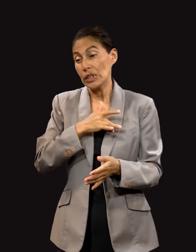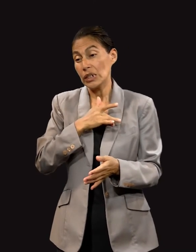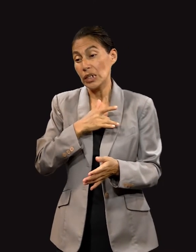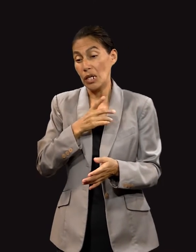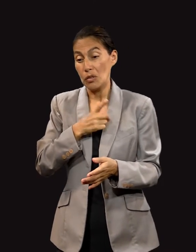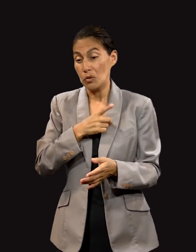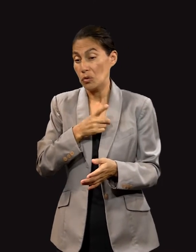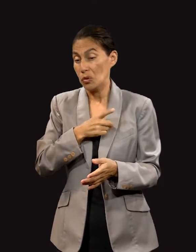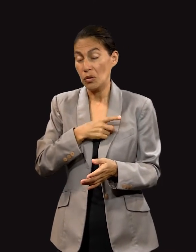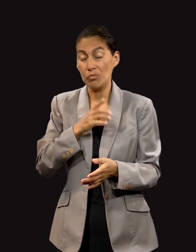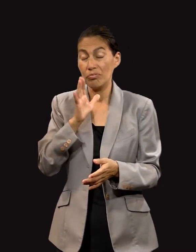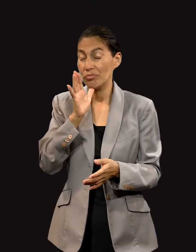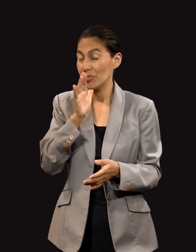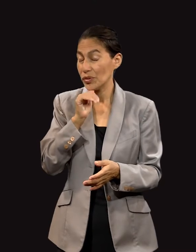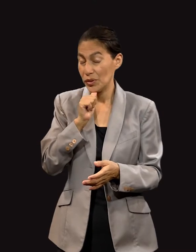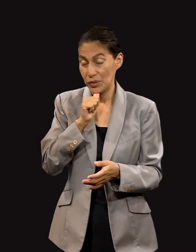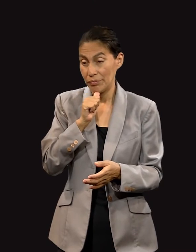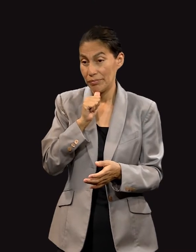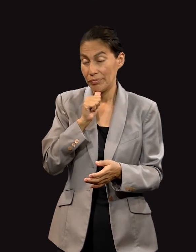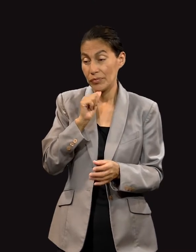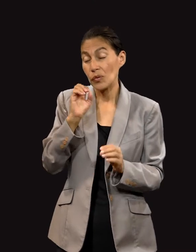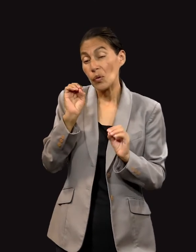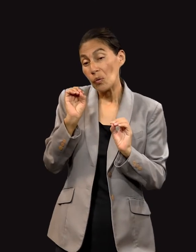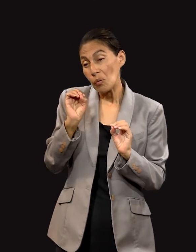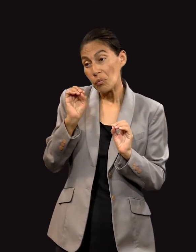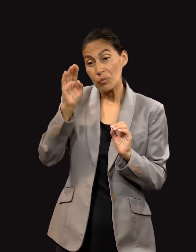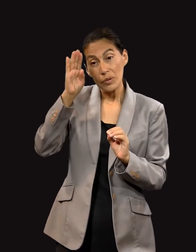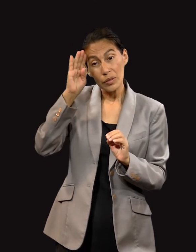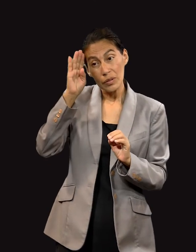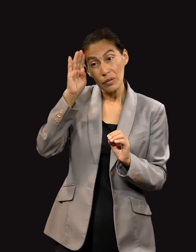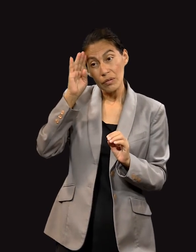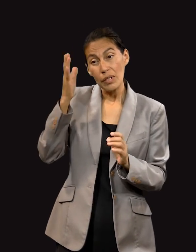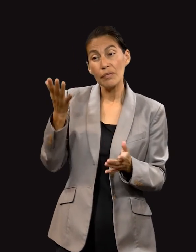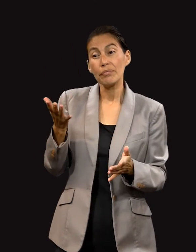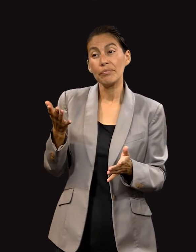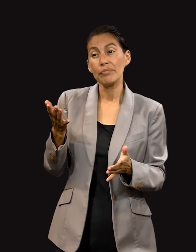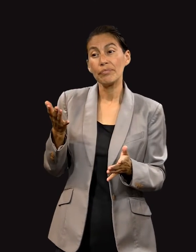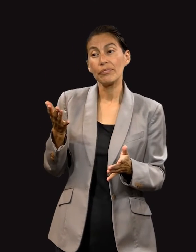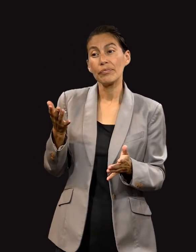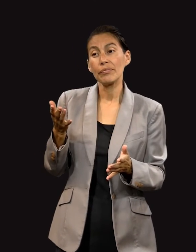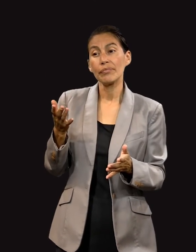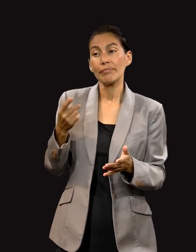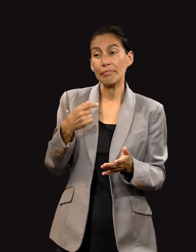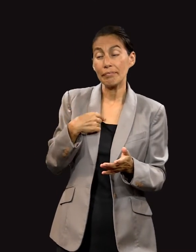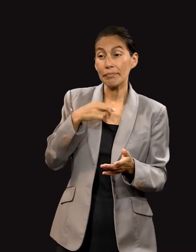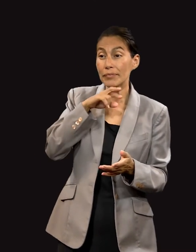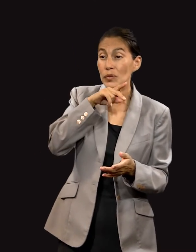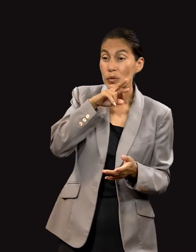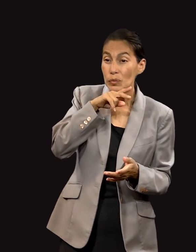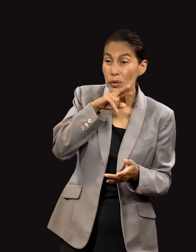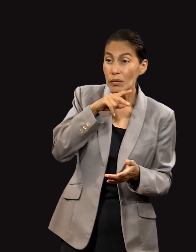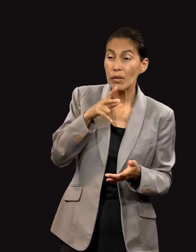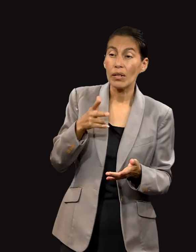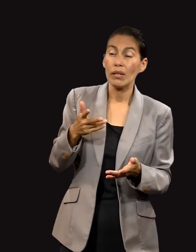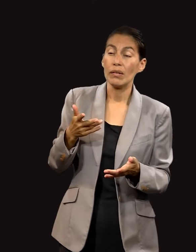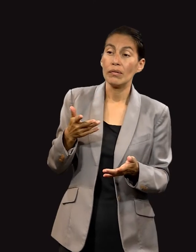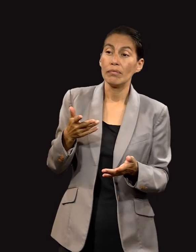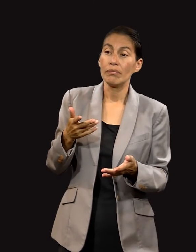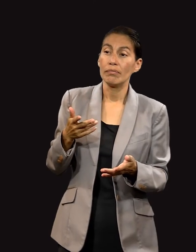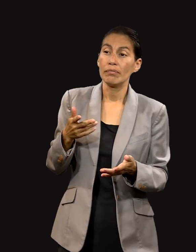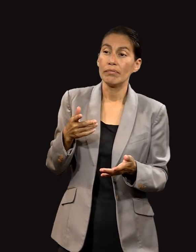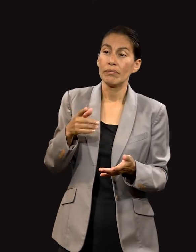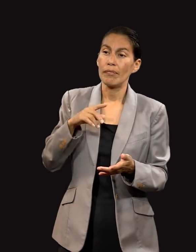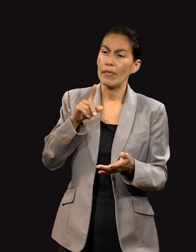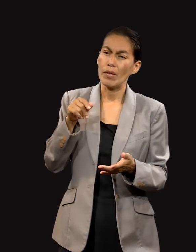Y yo sentía que ya no se podía valer por sí misma o pensaba que un día, me preocupaba que un día,